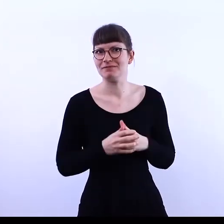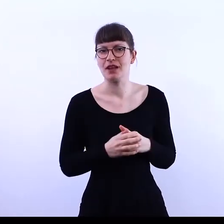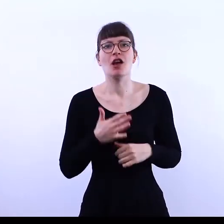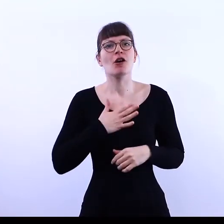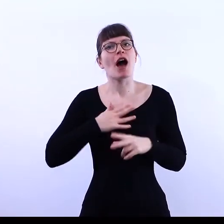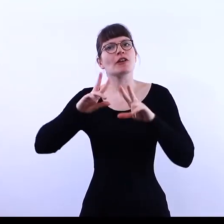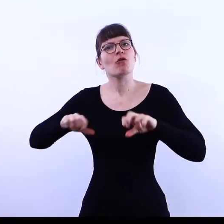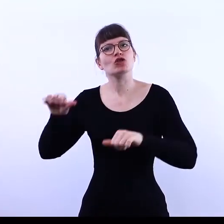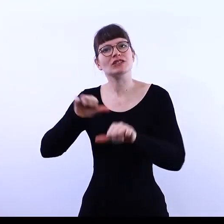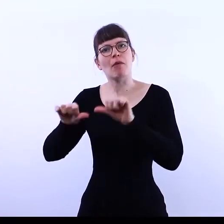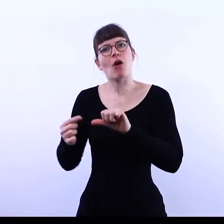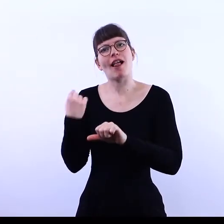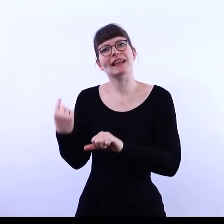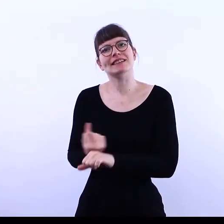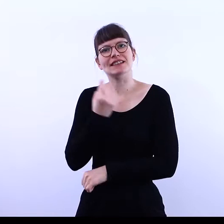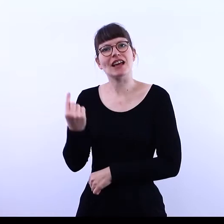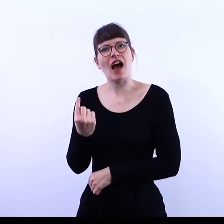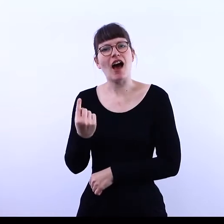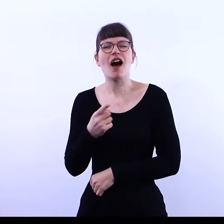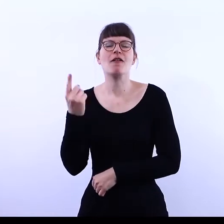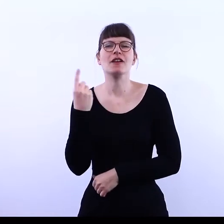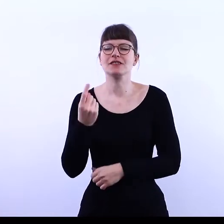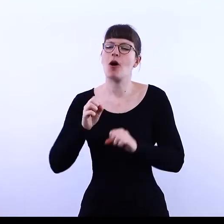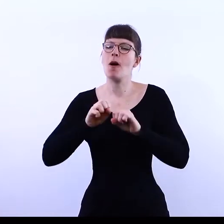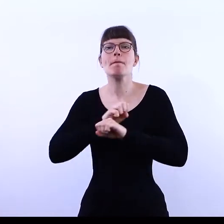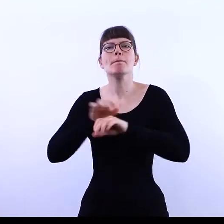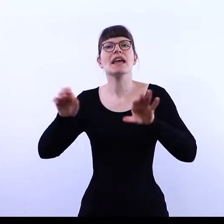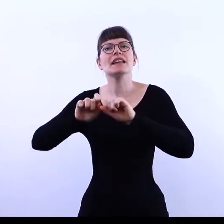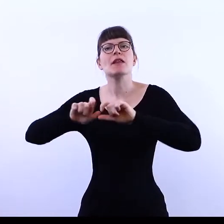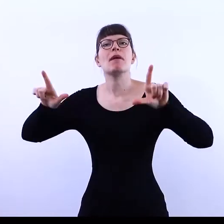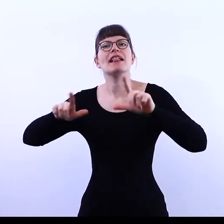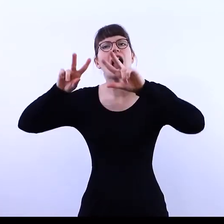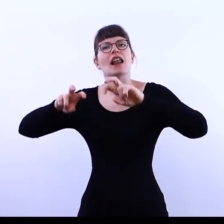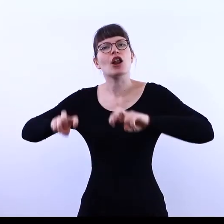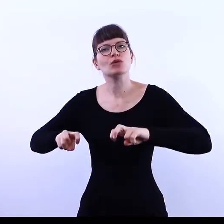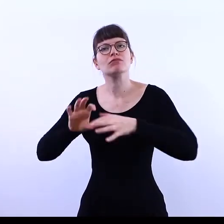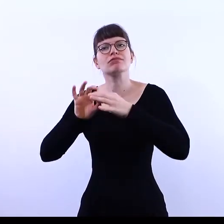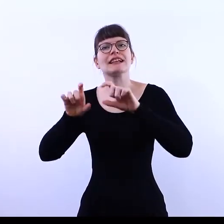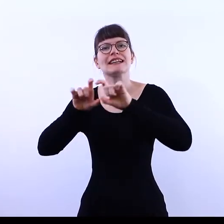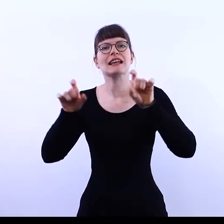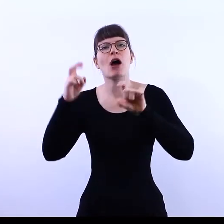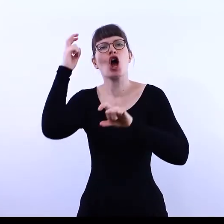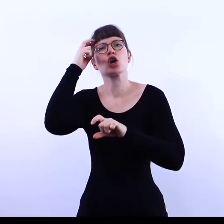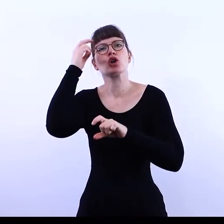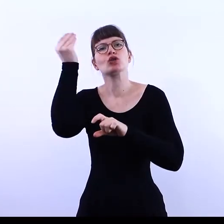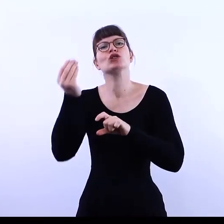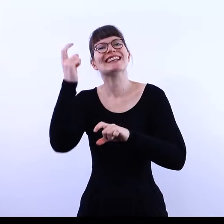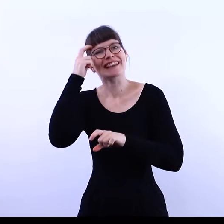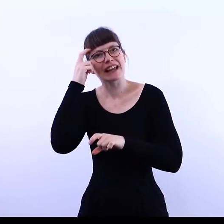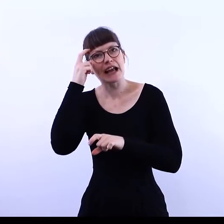haben wir im letzten Jahr eine Medienbildanalyse zum Thema künstliche Intelligenz gemacht. Also wir haben uns 20.000